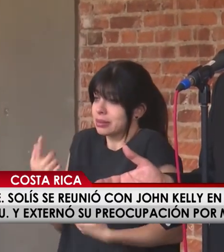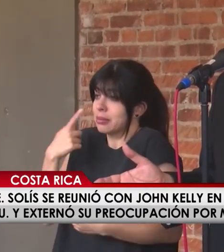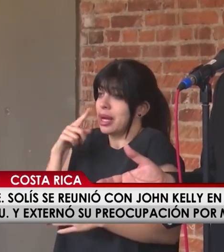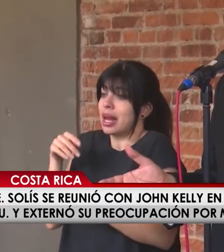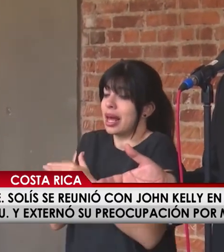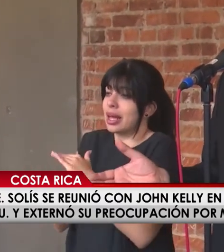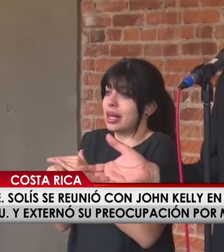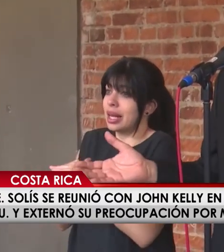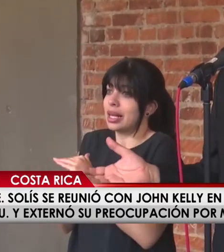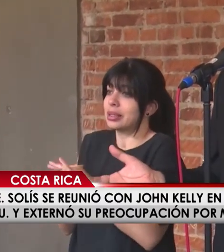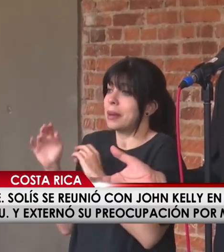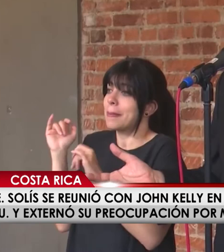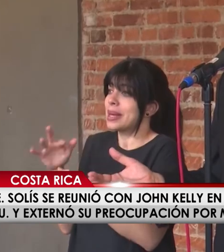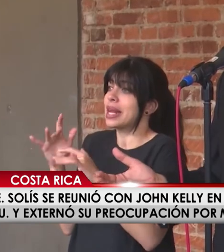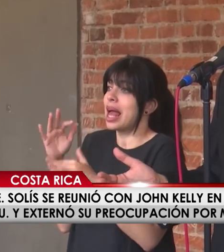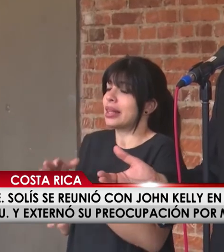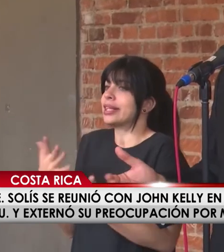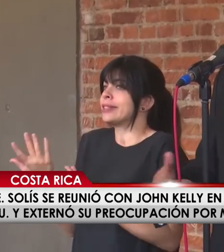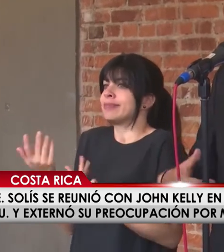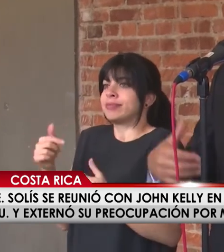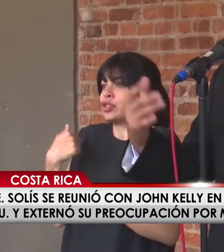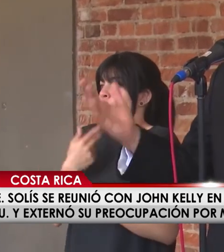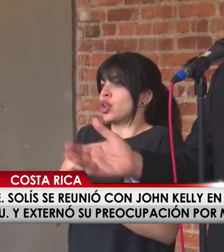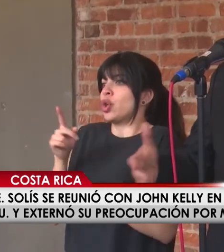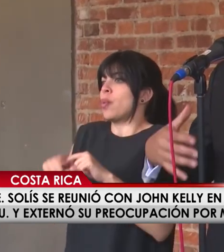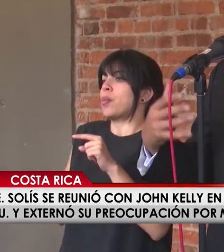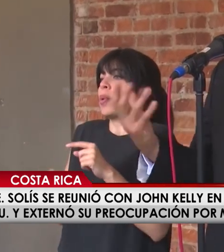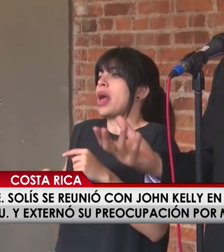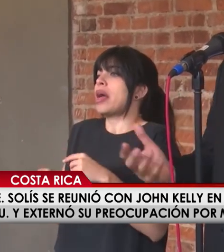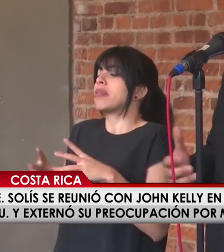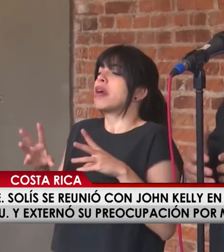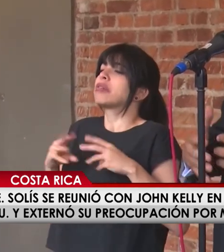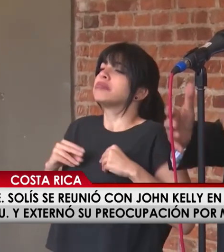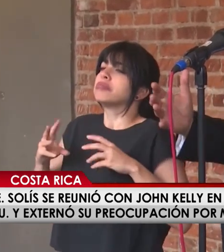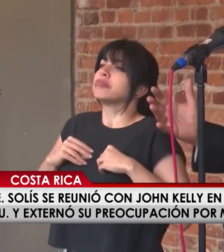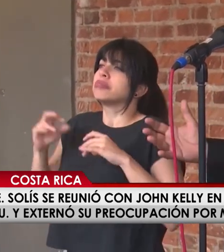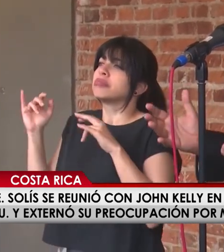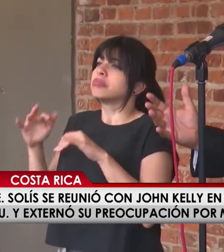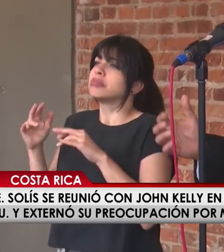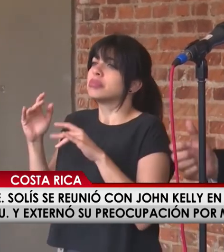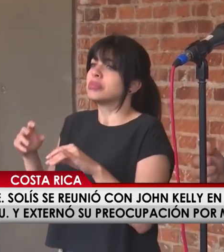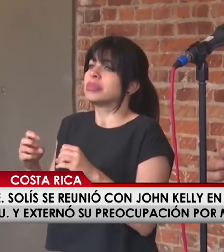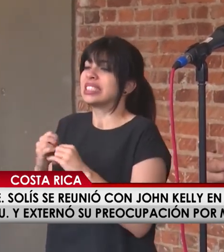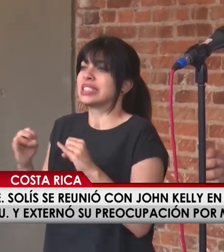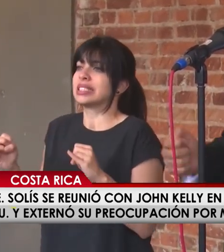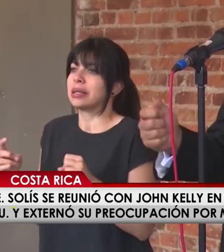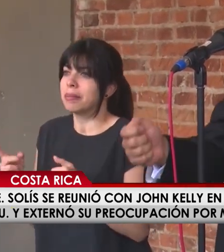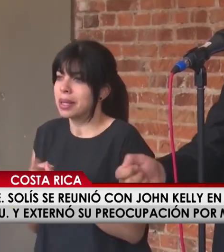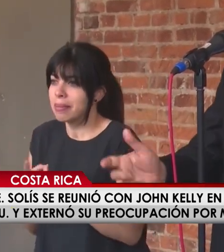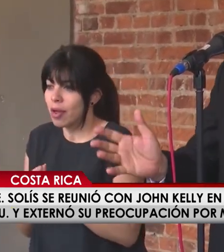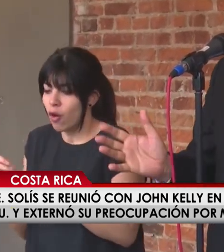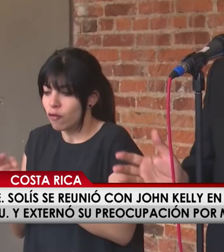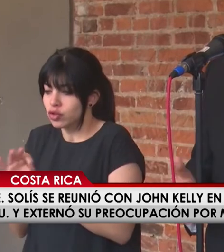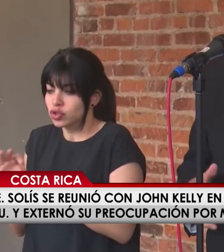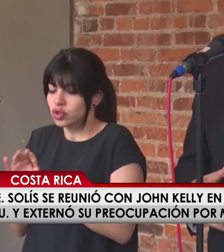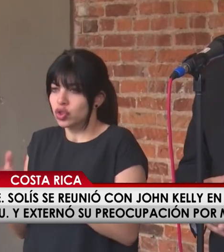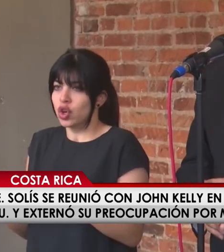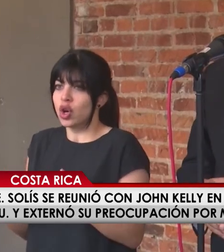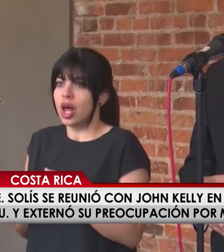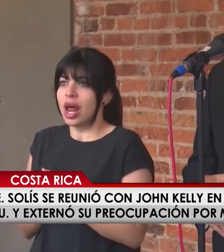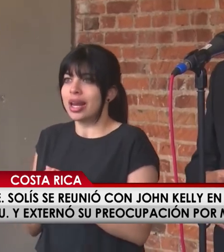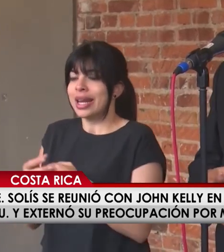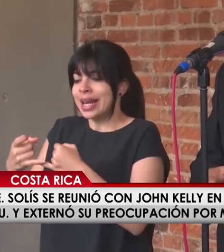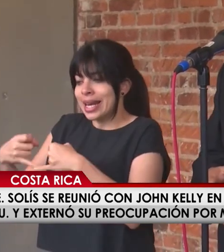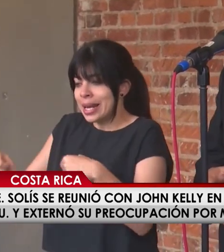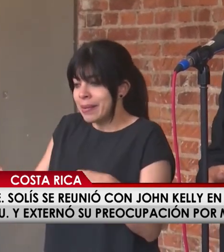de migrantes y que no podemos de forma indefinida aceptar sin poner a funcionar